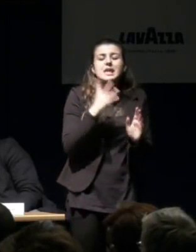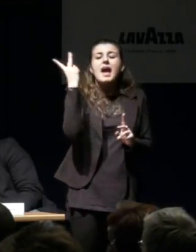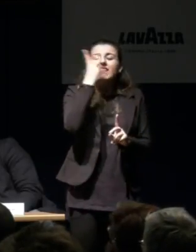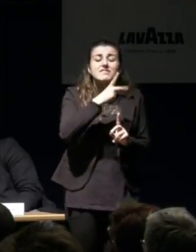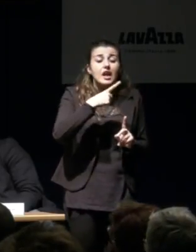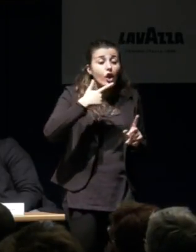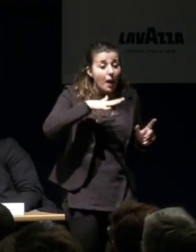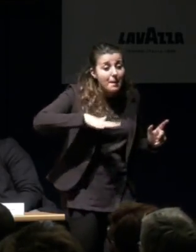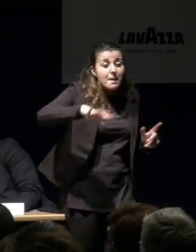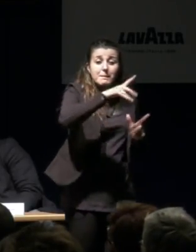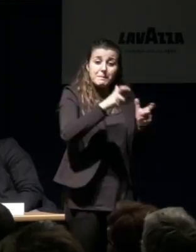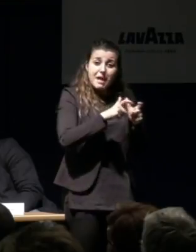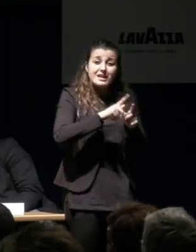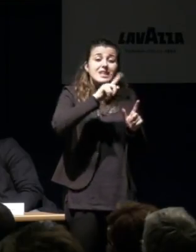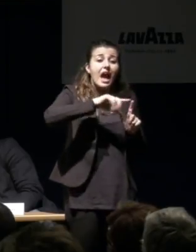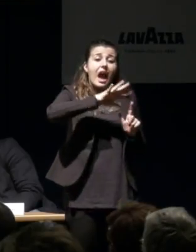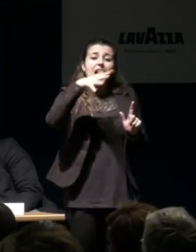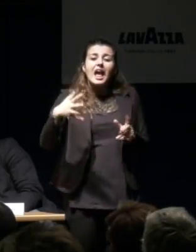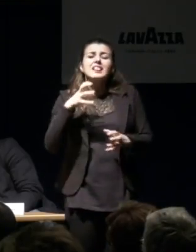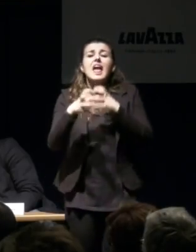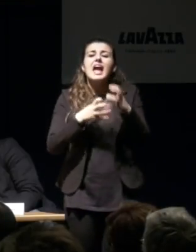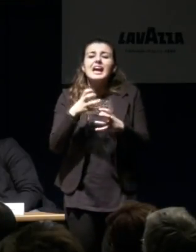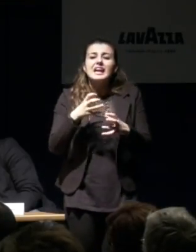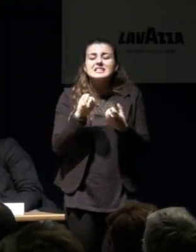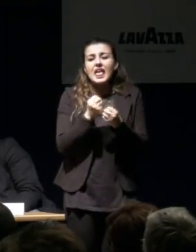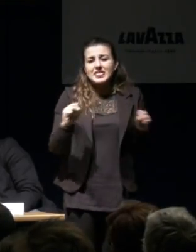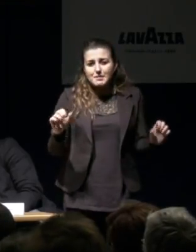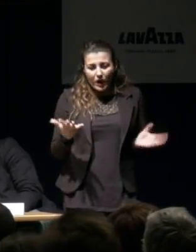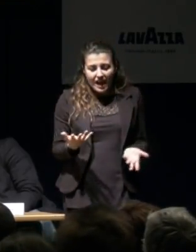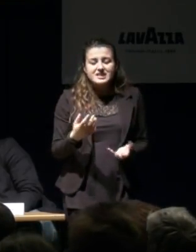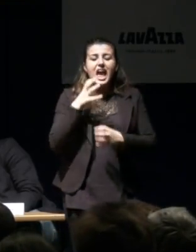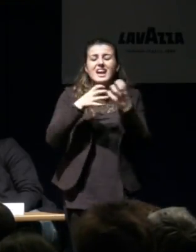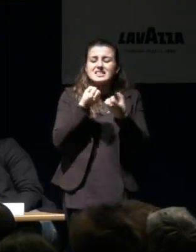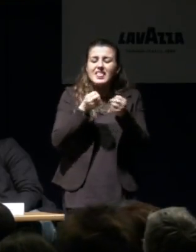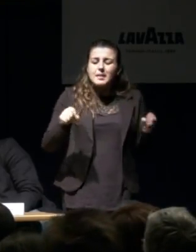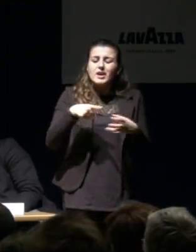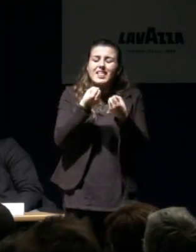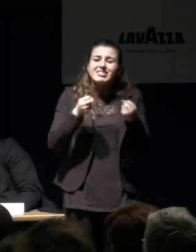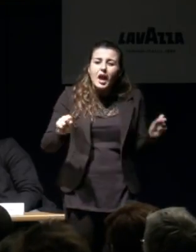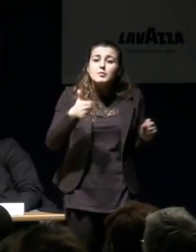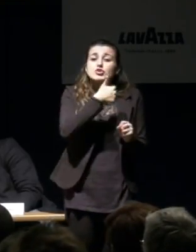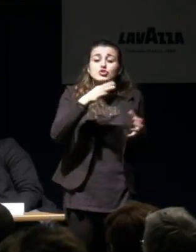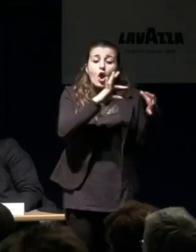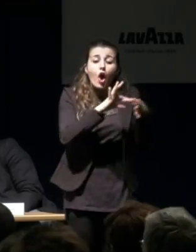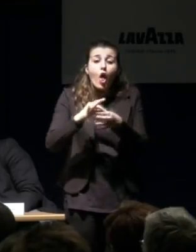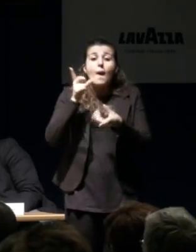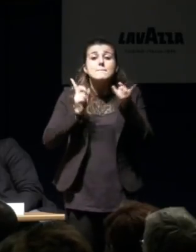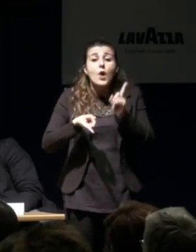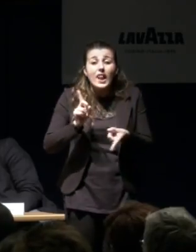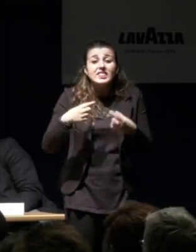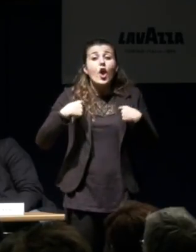paese e dall'altra la crisi della democrazia democrazia intesa non soltanto come apparato politico